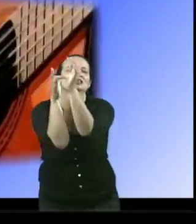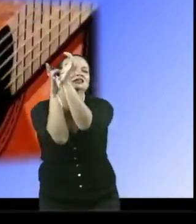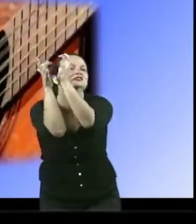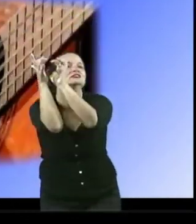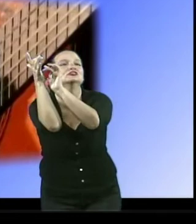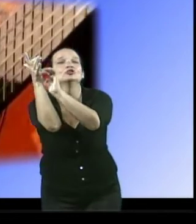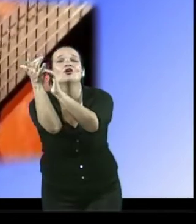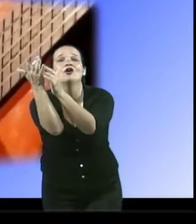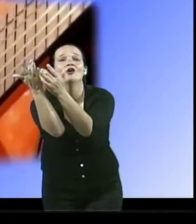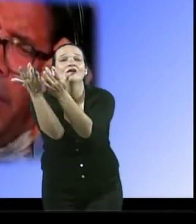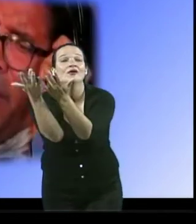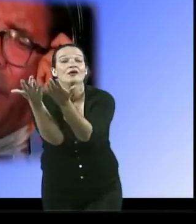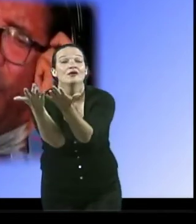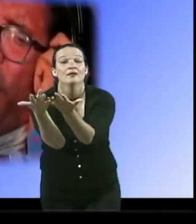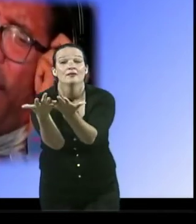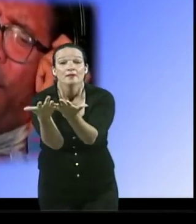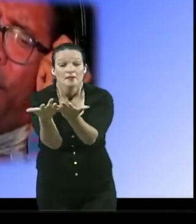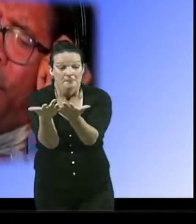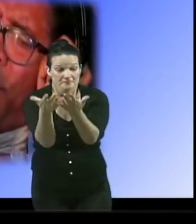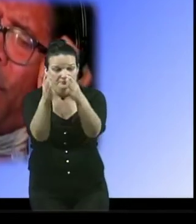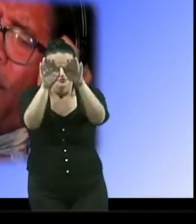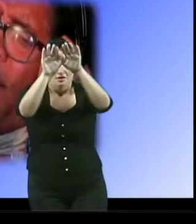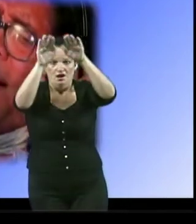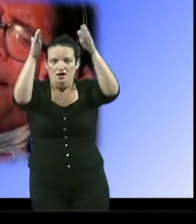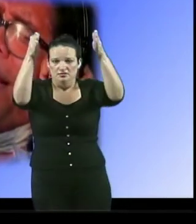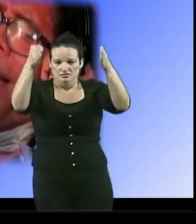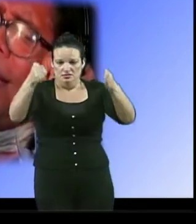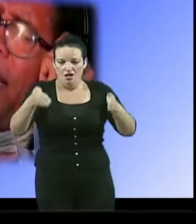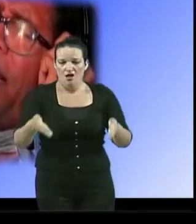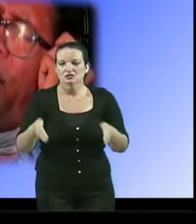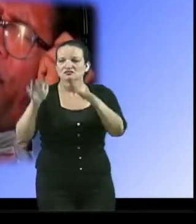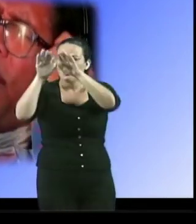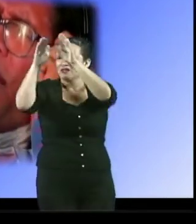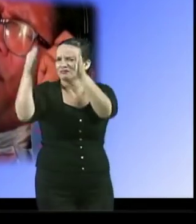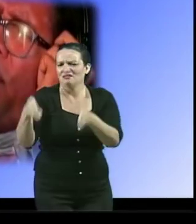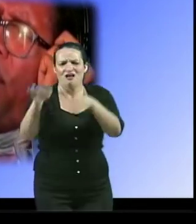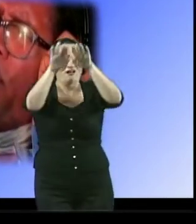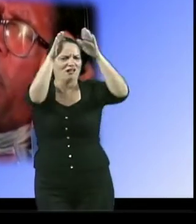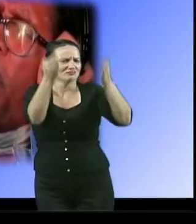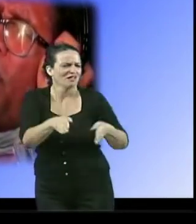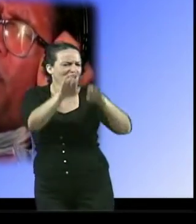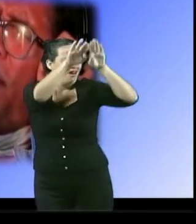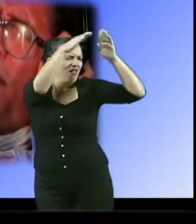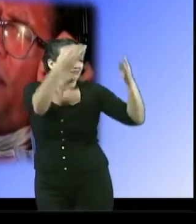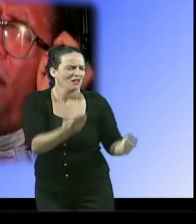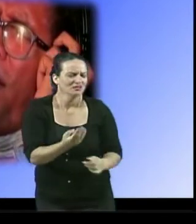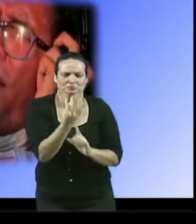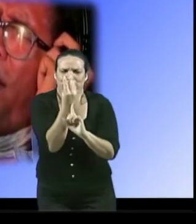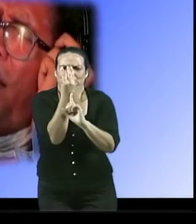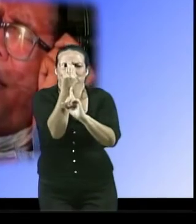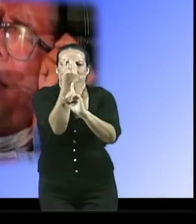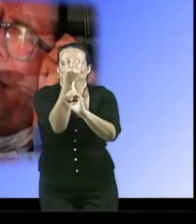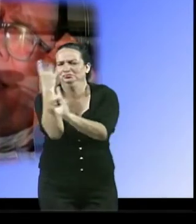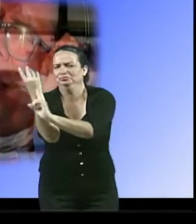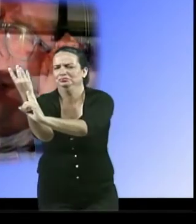Jesucristo. No hay un solo altar sin una luz por ti.